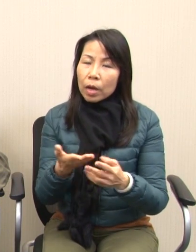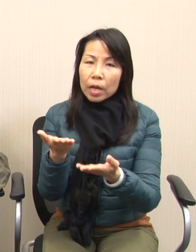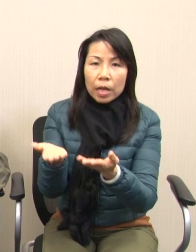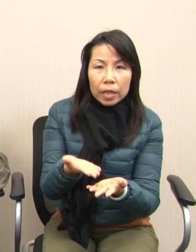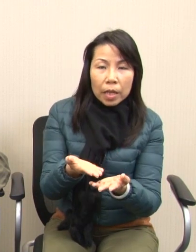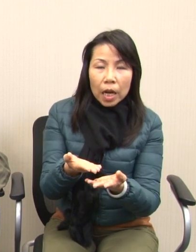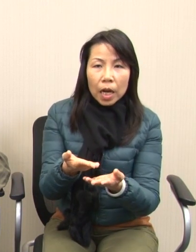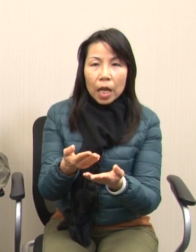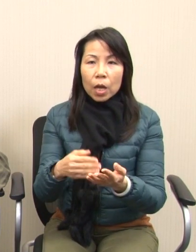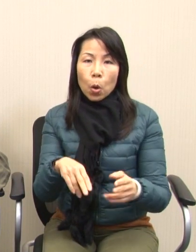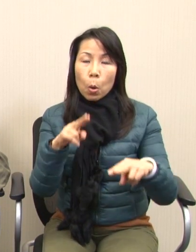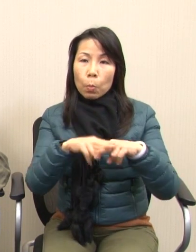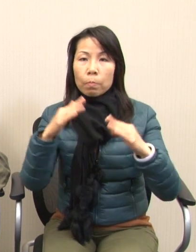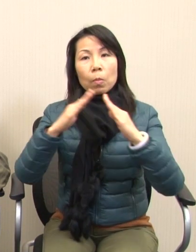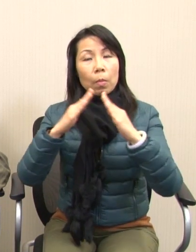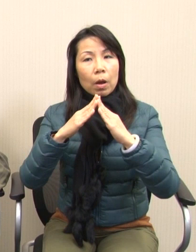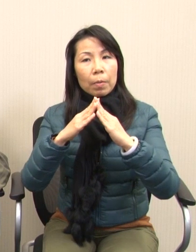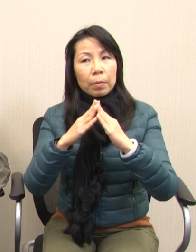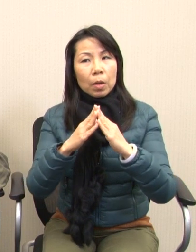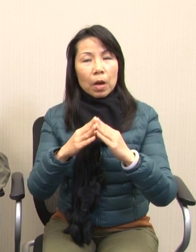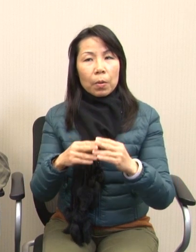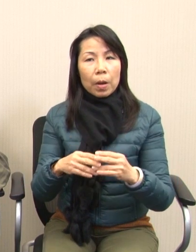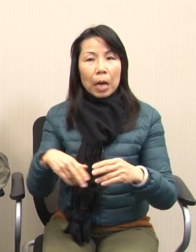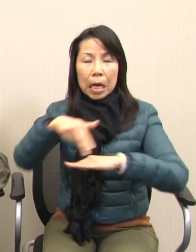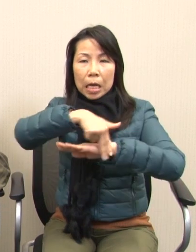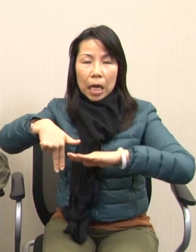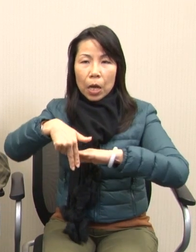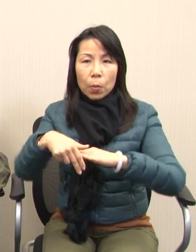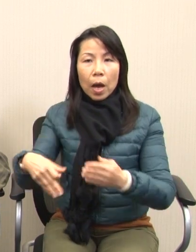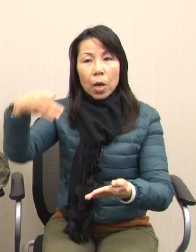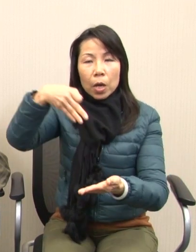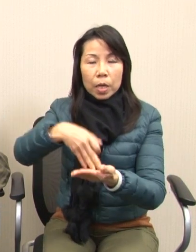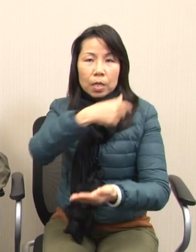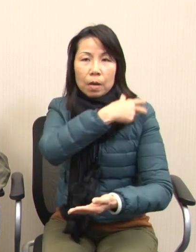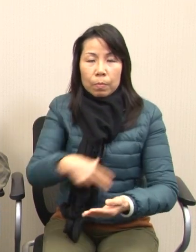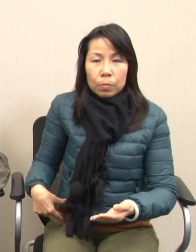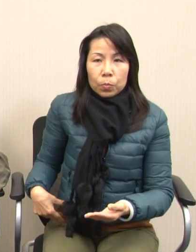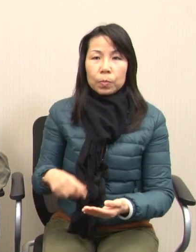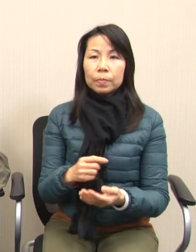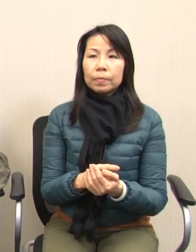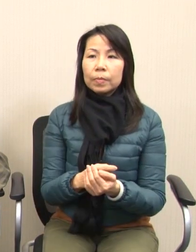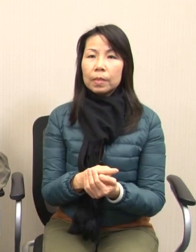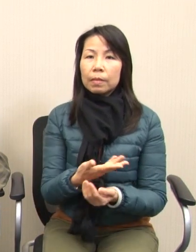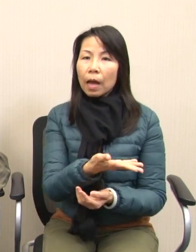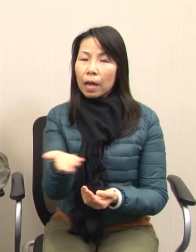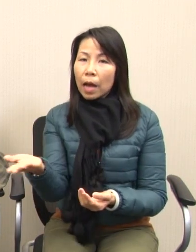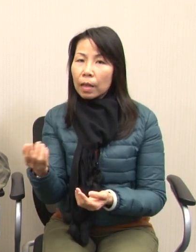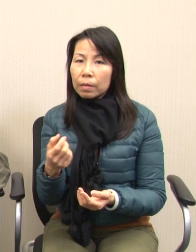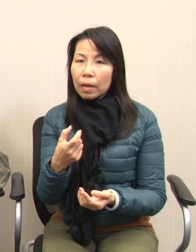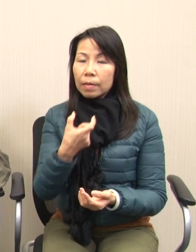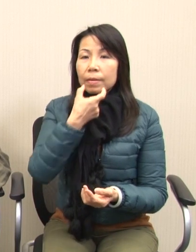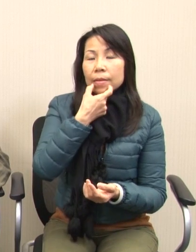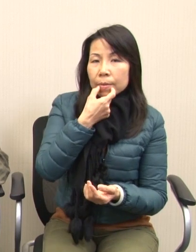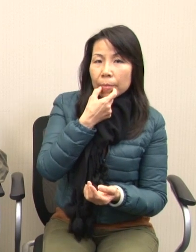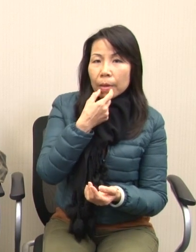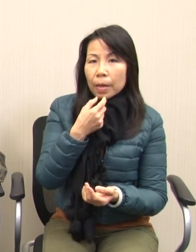個博物館嘅依一個咁嘅計劃，作為佢即係參選本錢啦。咁另一方面，即係大家好關注薯片叔叔能唔能夠咧辭